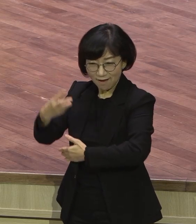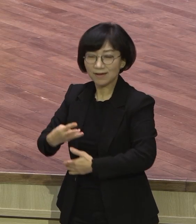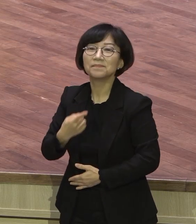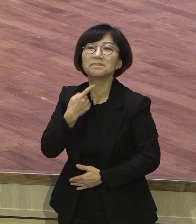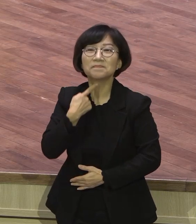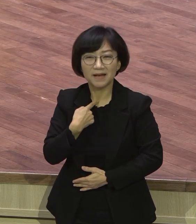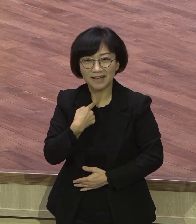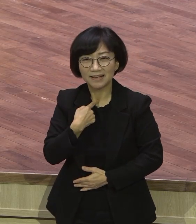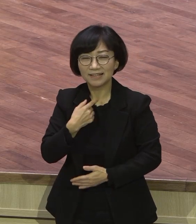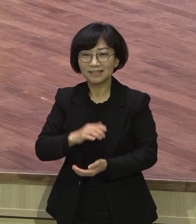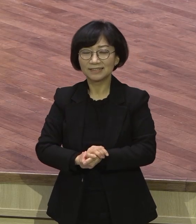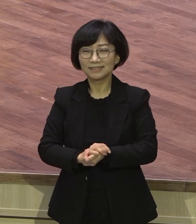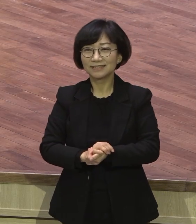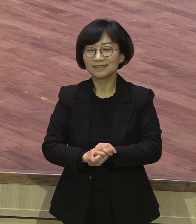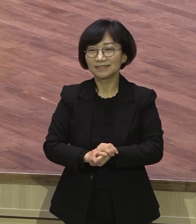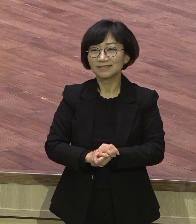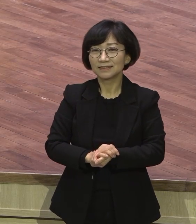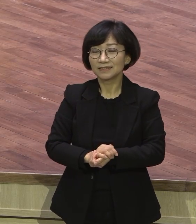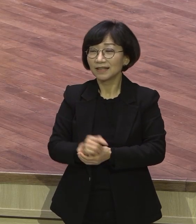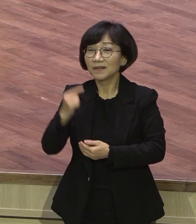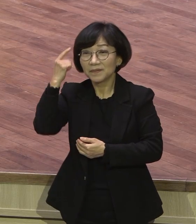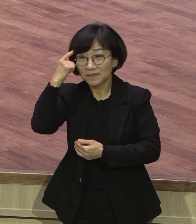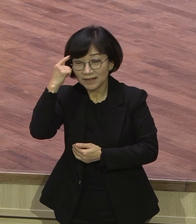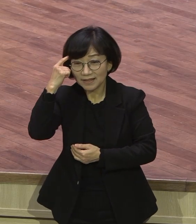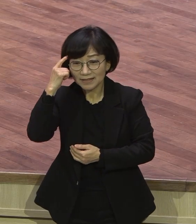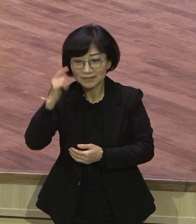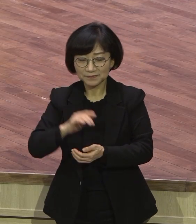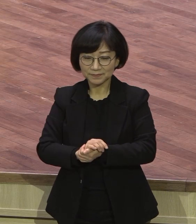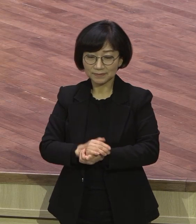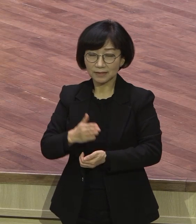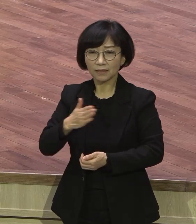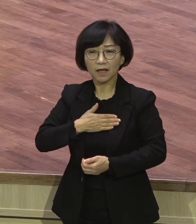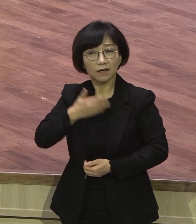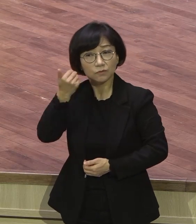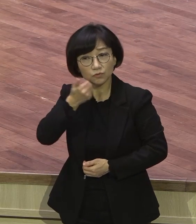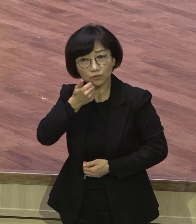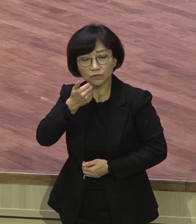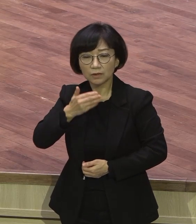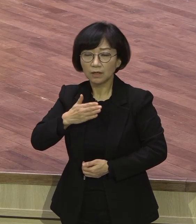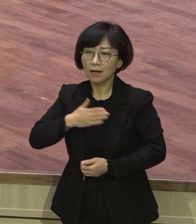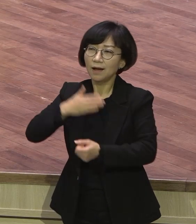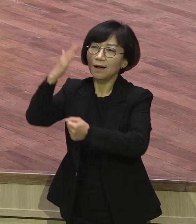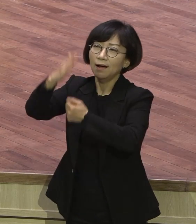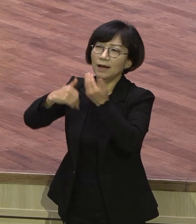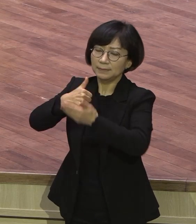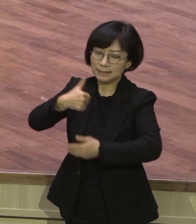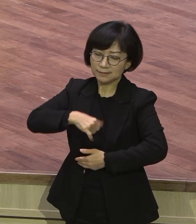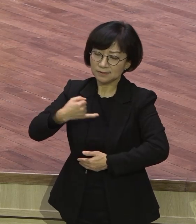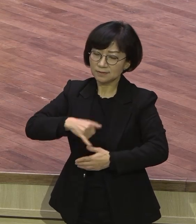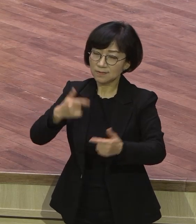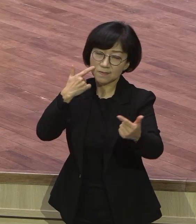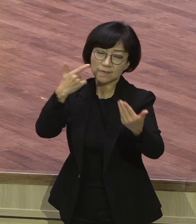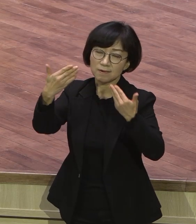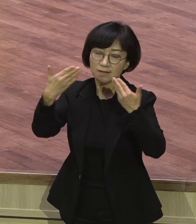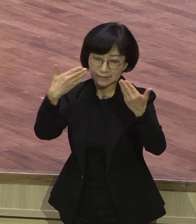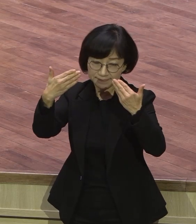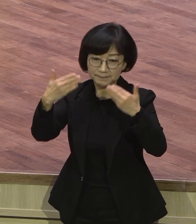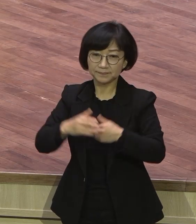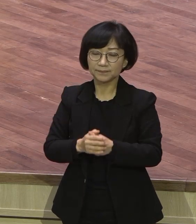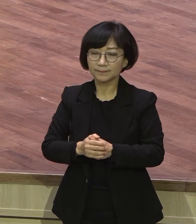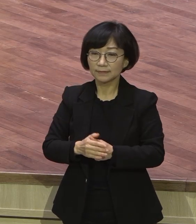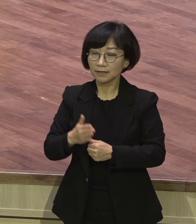그만큼 자신에게 주어진 신분 영적인 정체성 이것에 대해서 분명했고 신분에 걸맞는